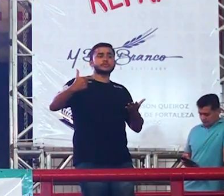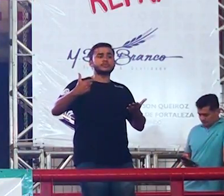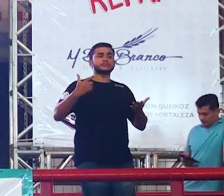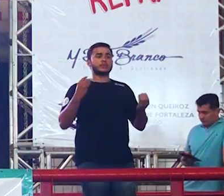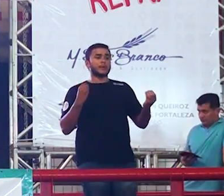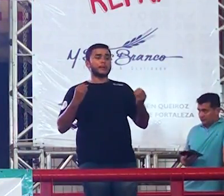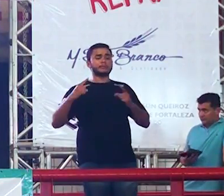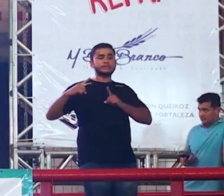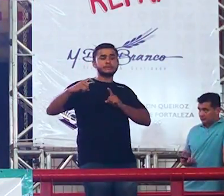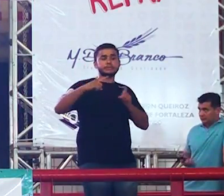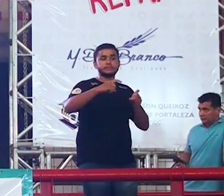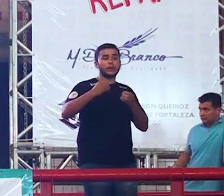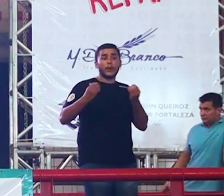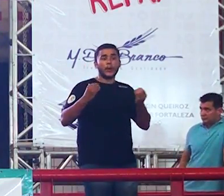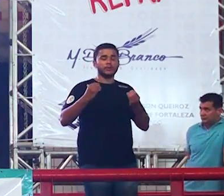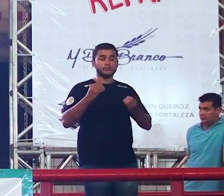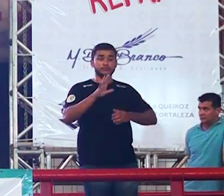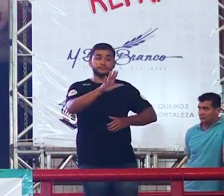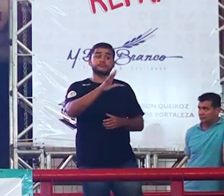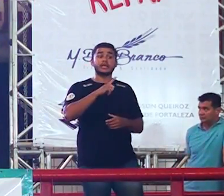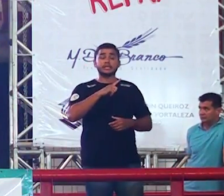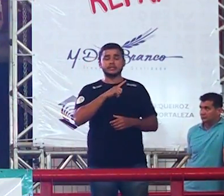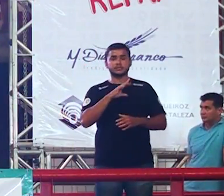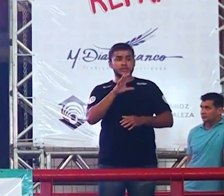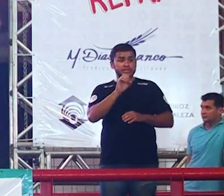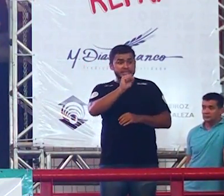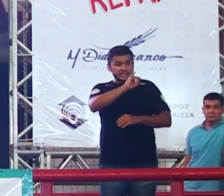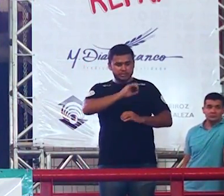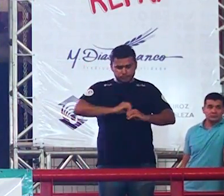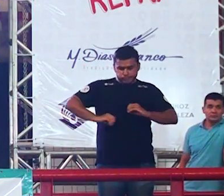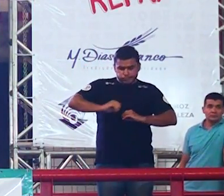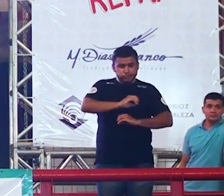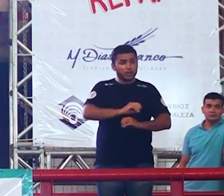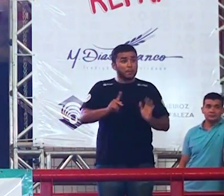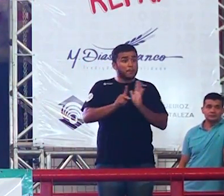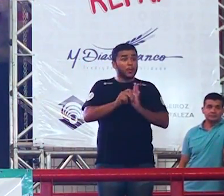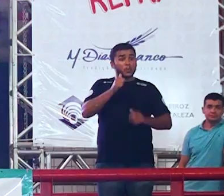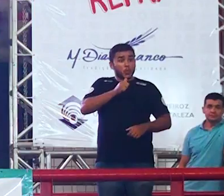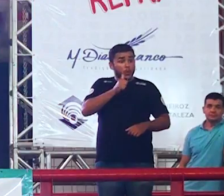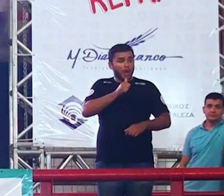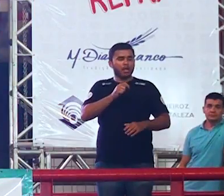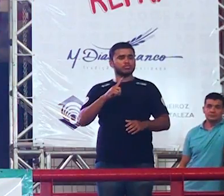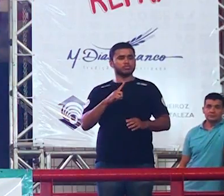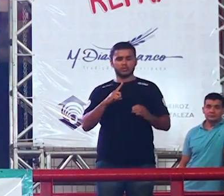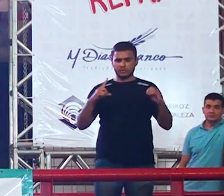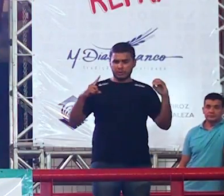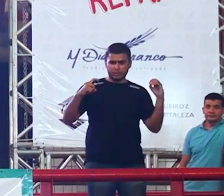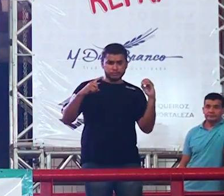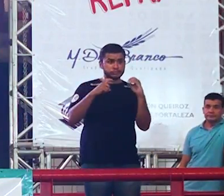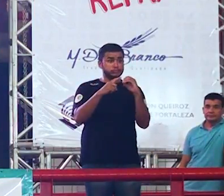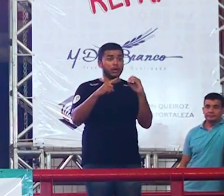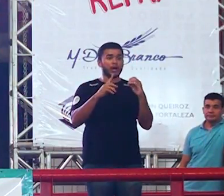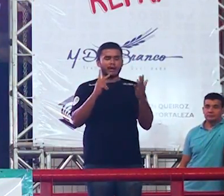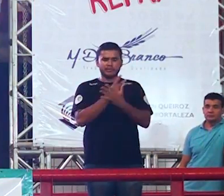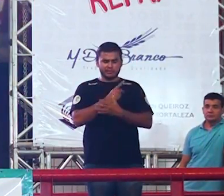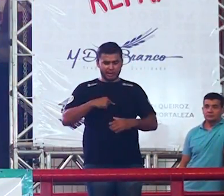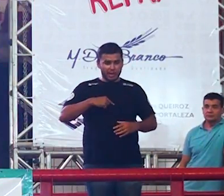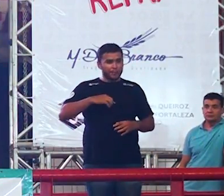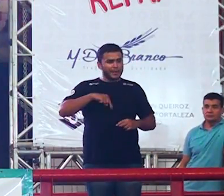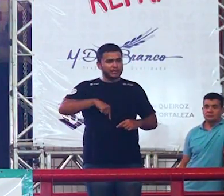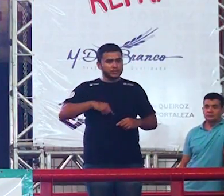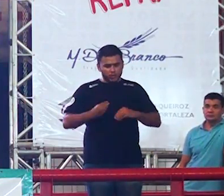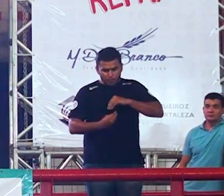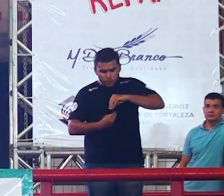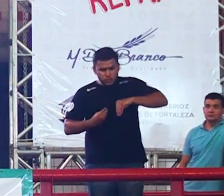Por exemplo, se o meio vaginal tiver muito ácido, o que vai acontecer? Os espermatozoides